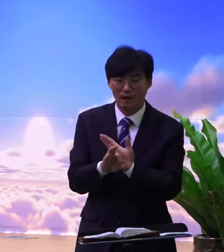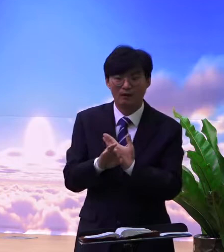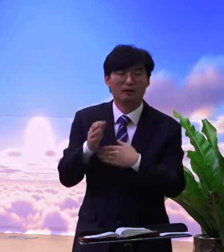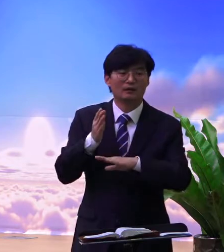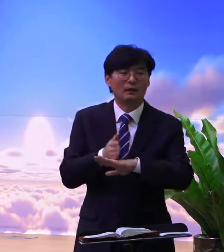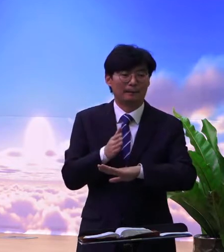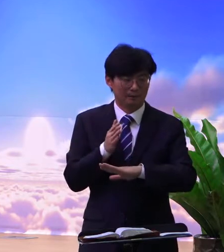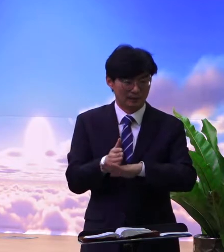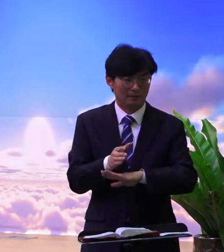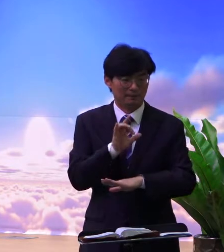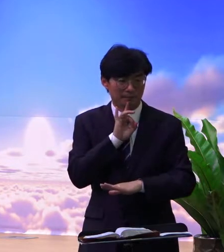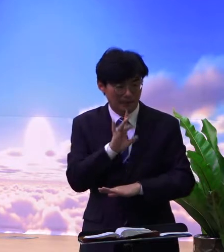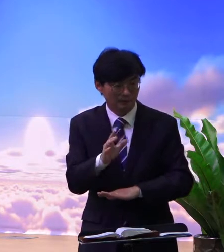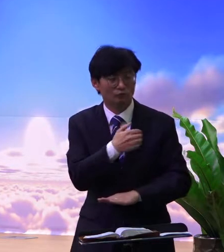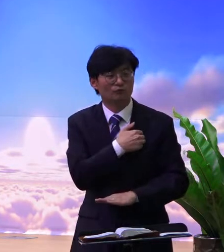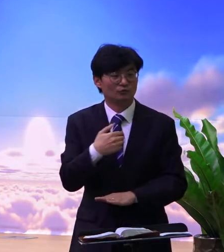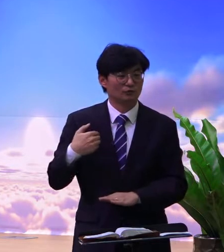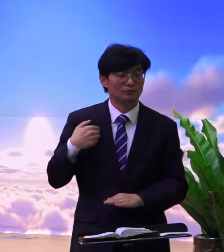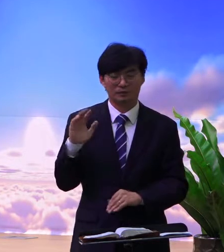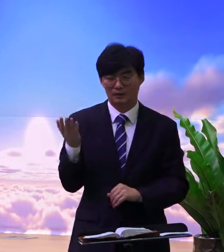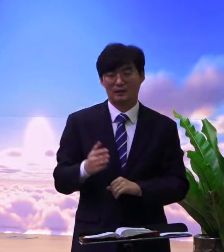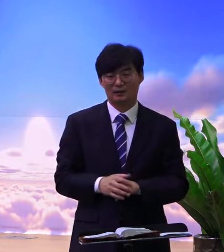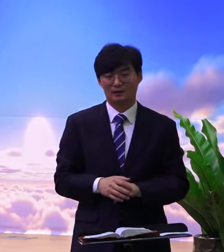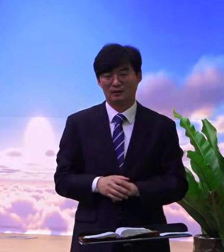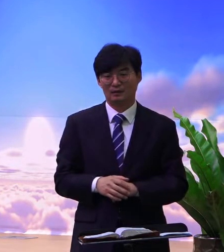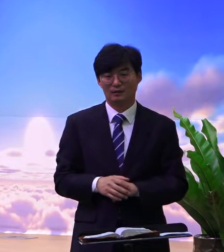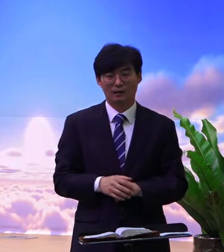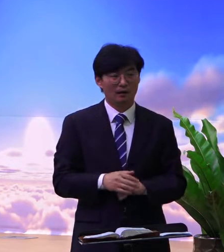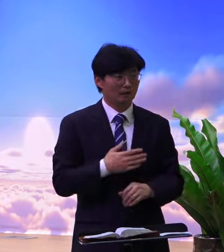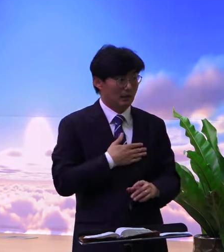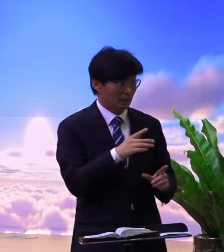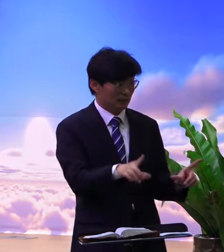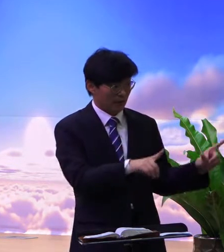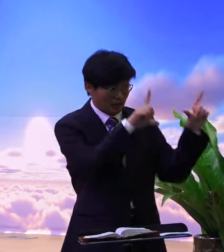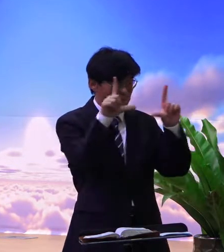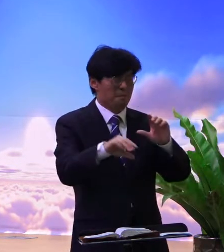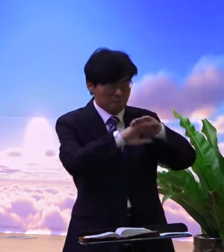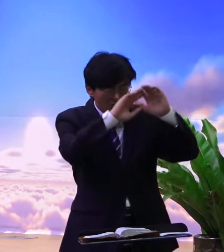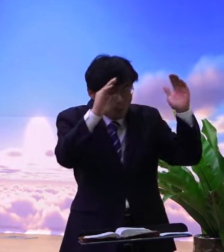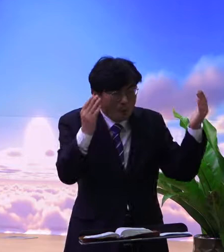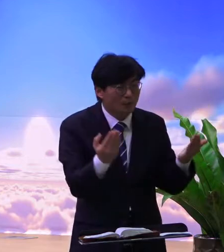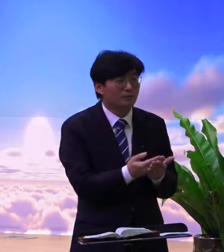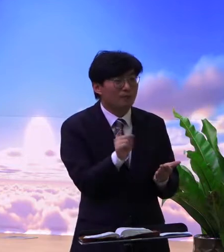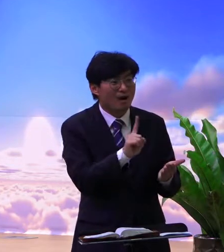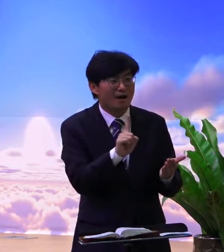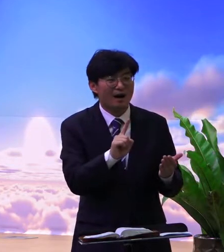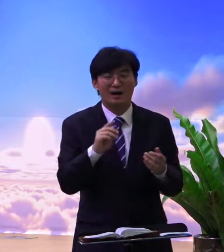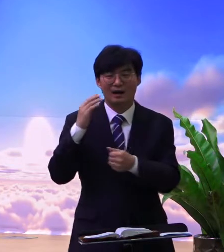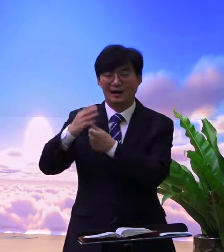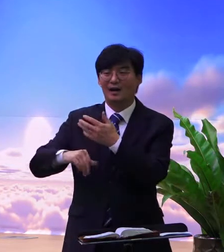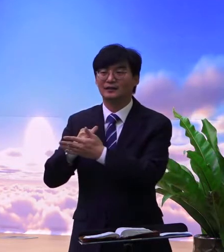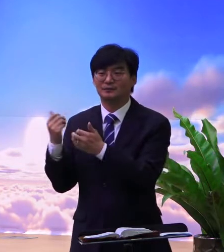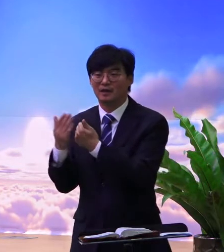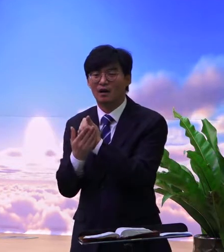삶, 여러분의 삶 모든 것을 다 그 하나님의 은혜가 덮고 있는 것입니다.